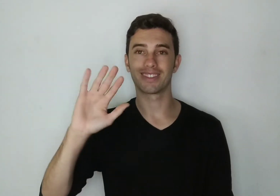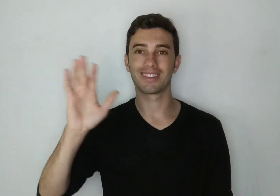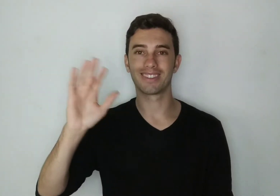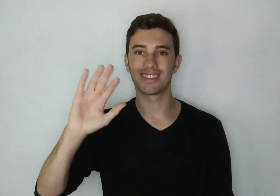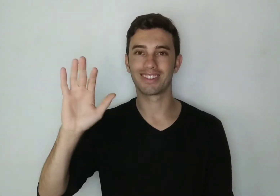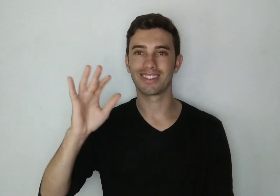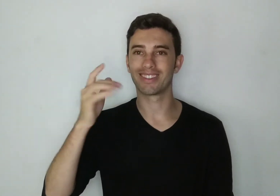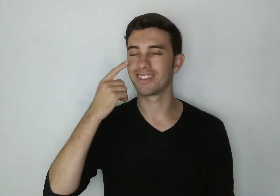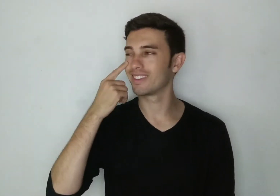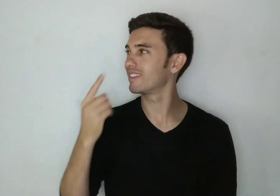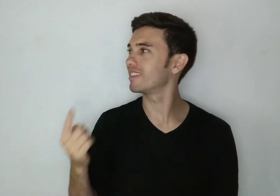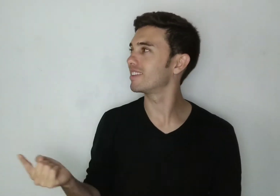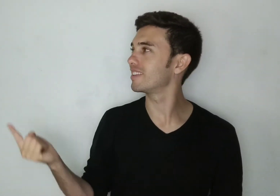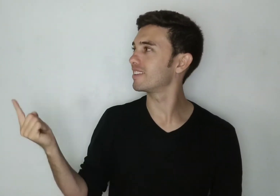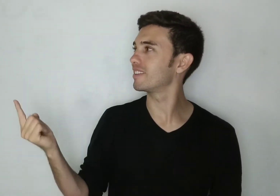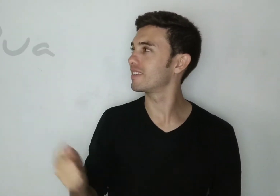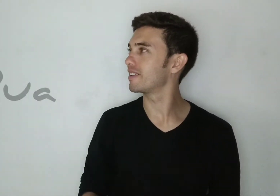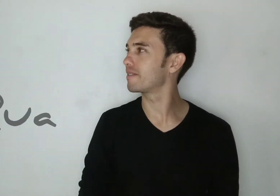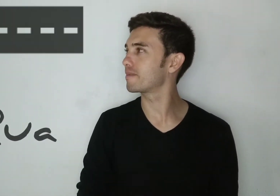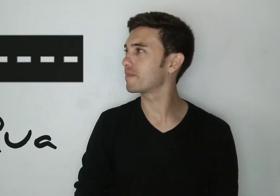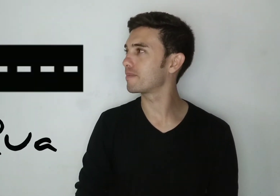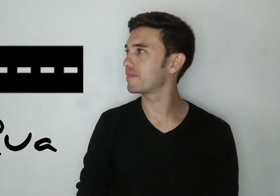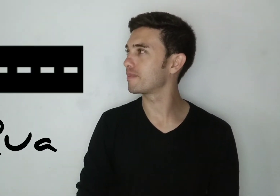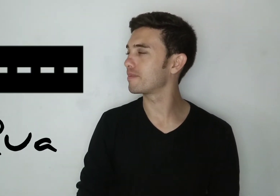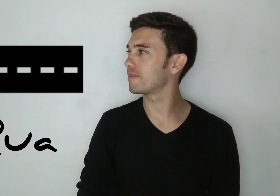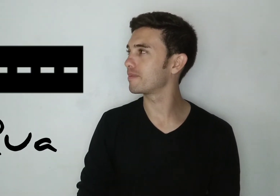Fala pessoal, vejam. Rua.